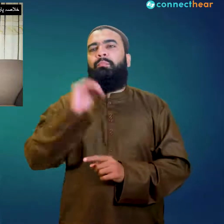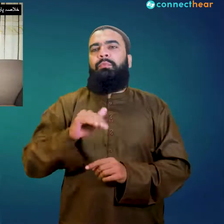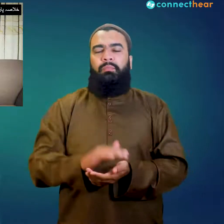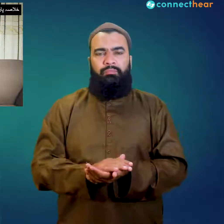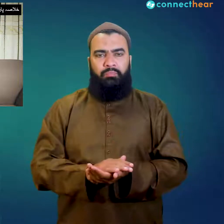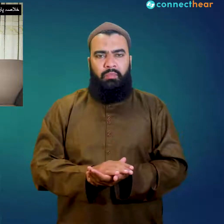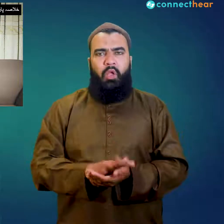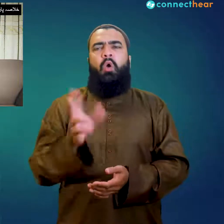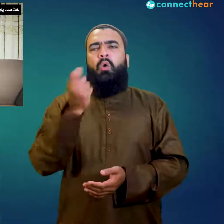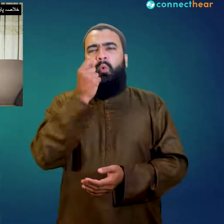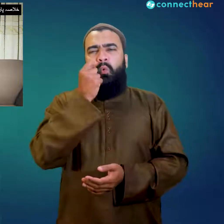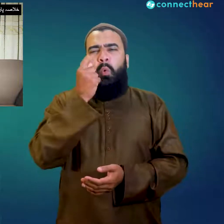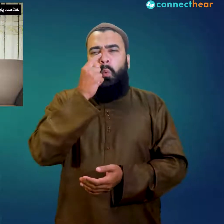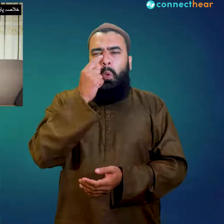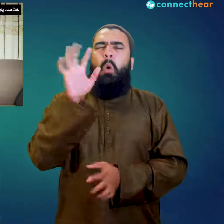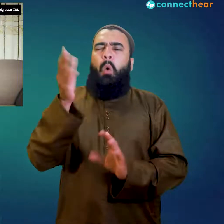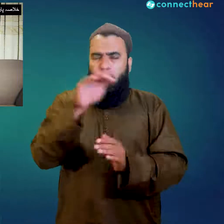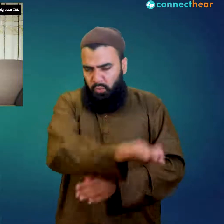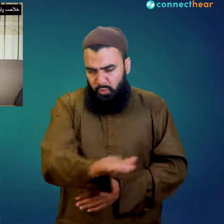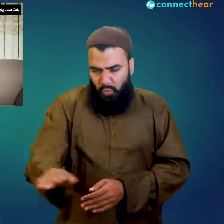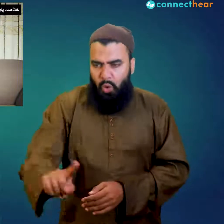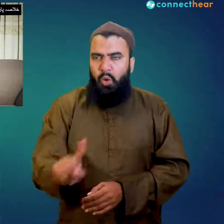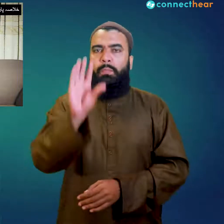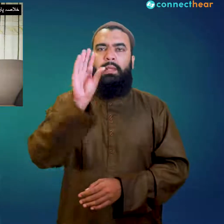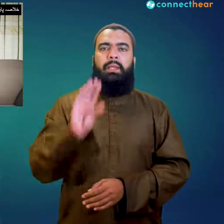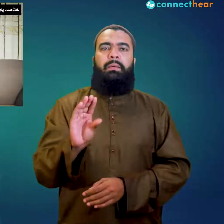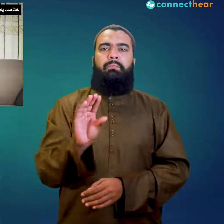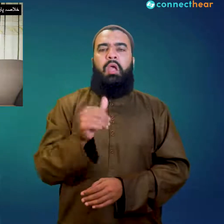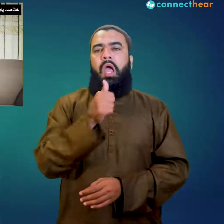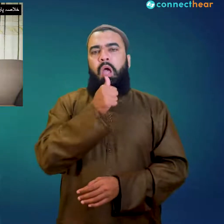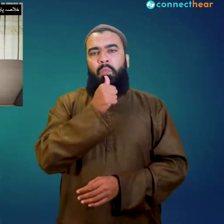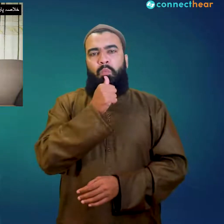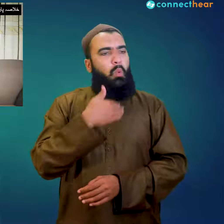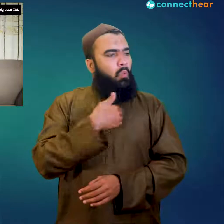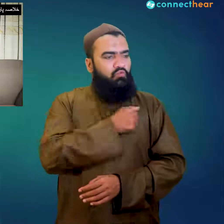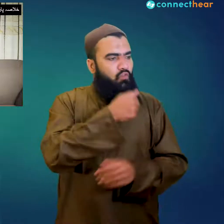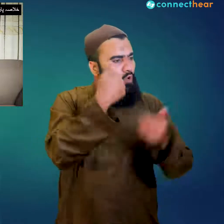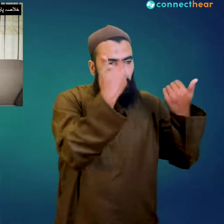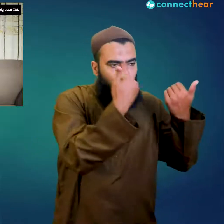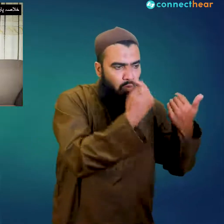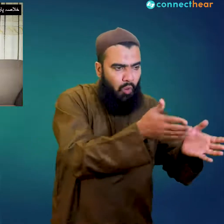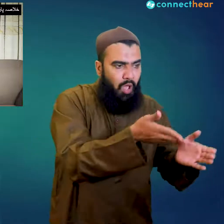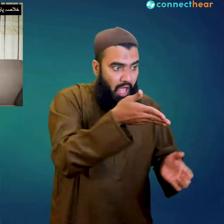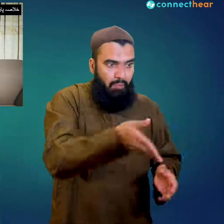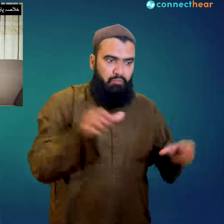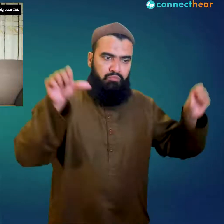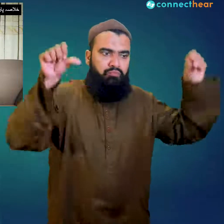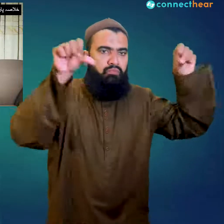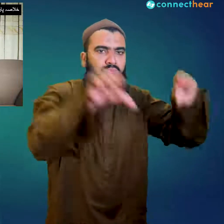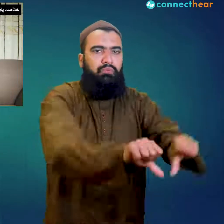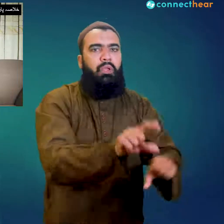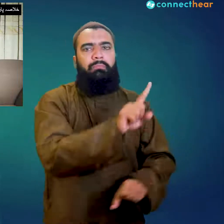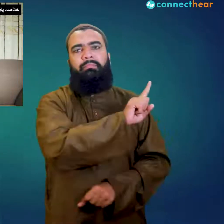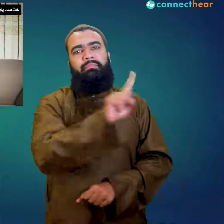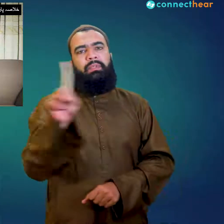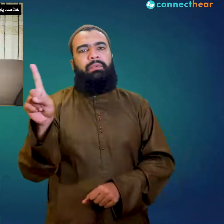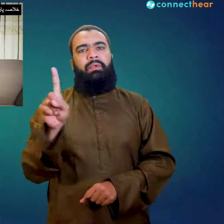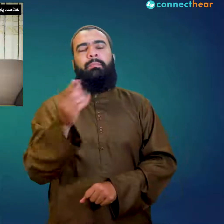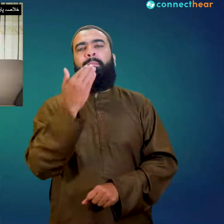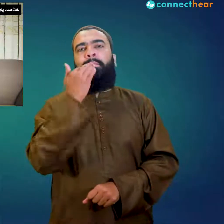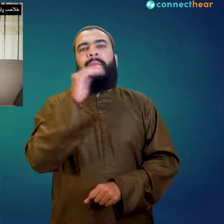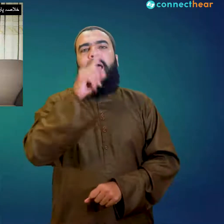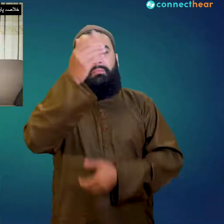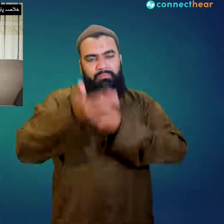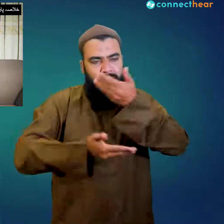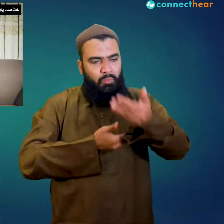کہ اگر تمہیں اس بات کا اندیشہ ہو کہ تم یتیم لڑکیوں کے مال میں عدل اور انصاف نہیں کر سکو